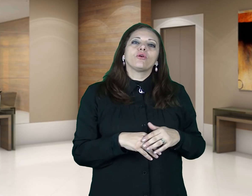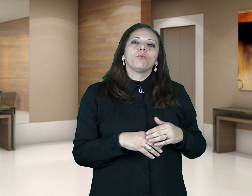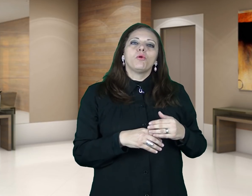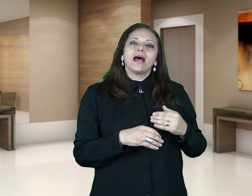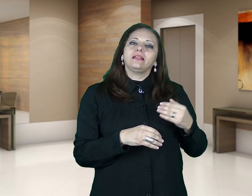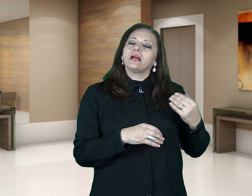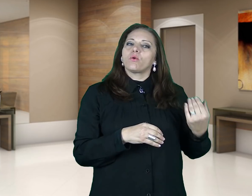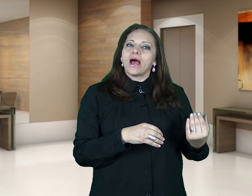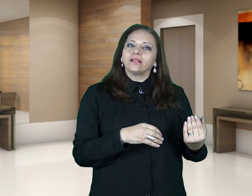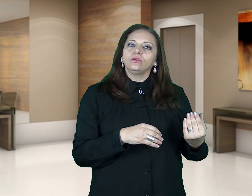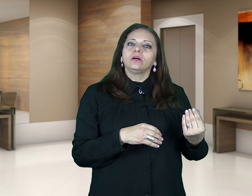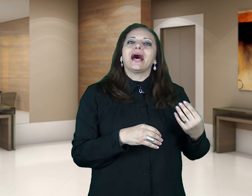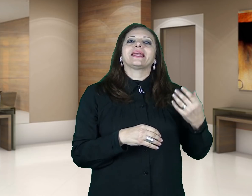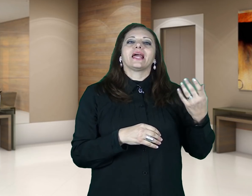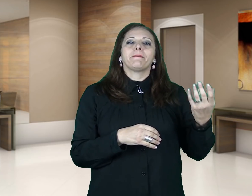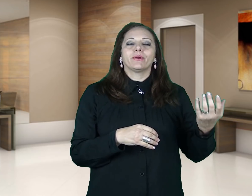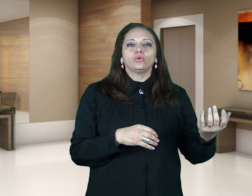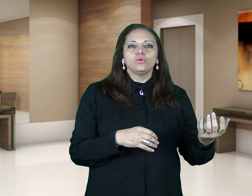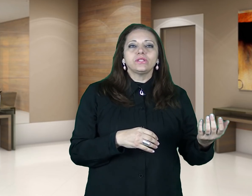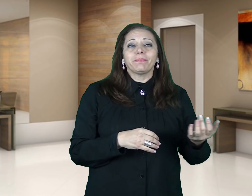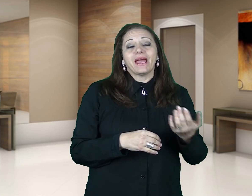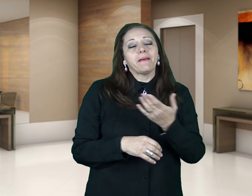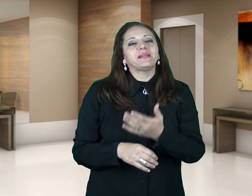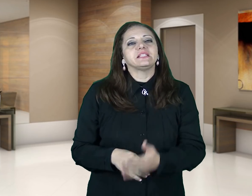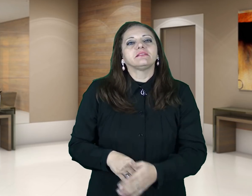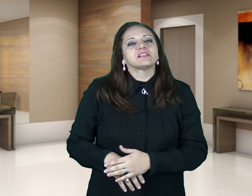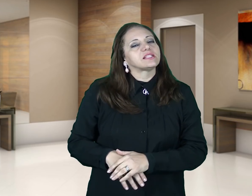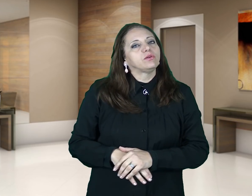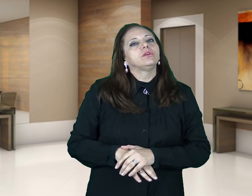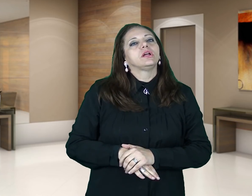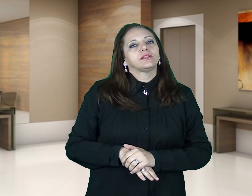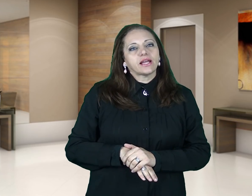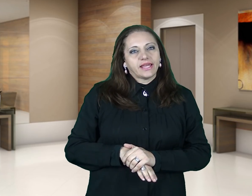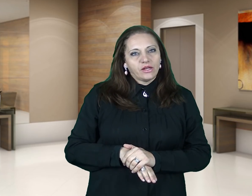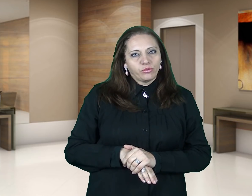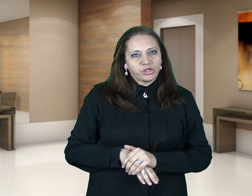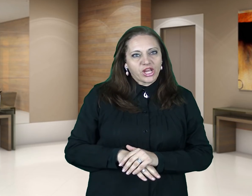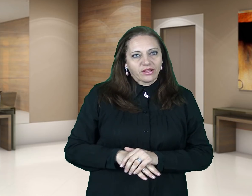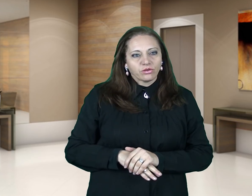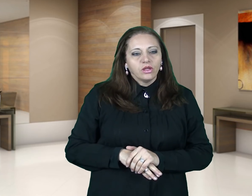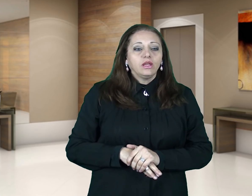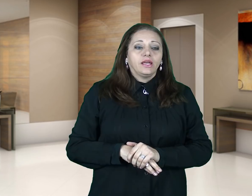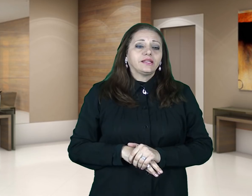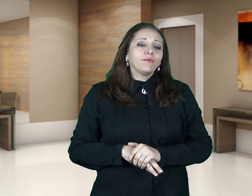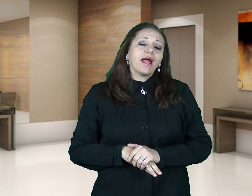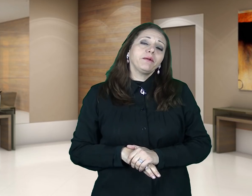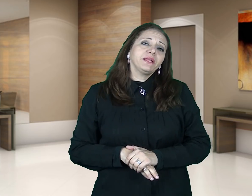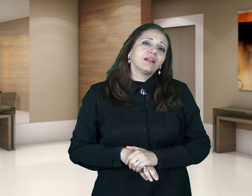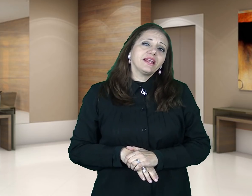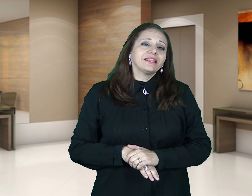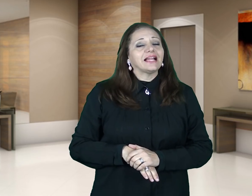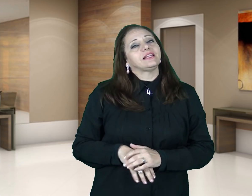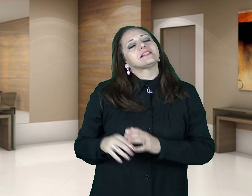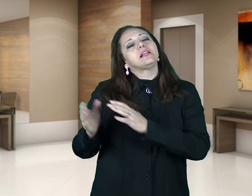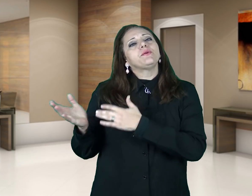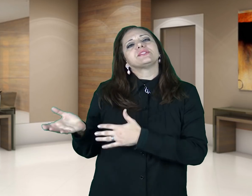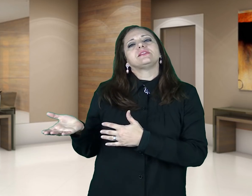considere como adequado aquela pronúncia para a representação daquele objeto. Então a arbitrariedade nas línguas